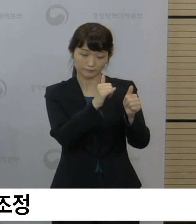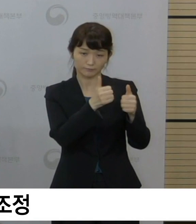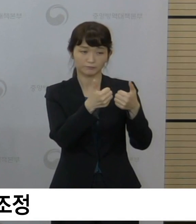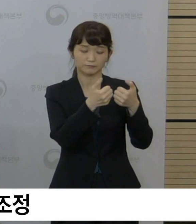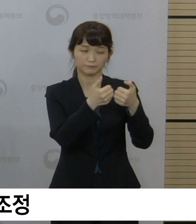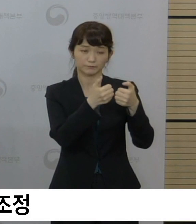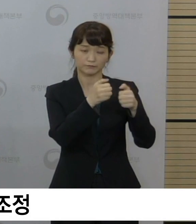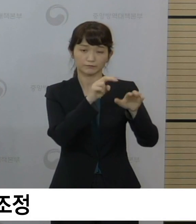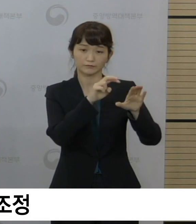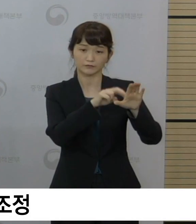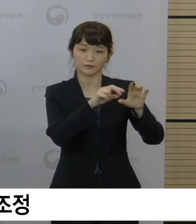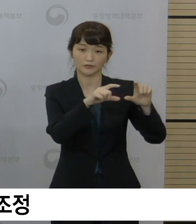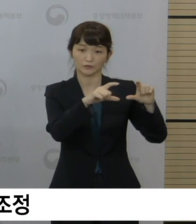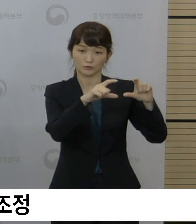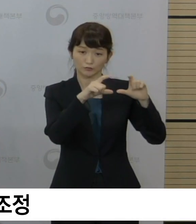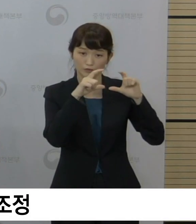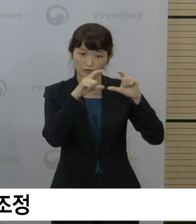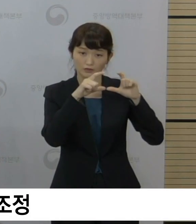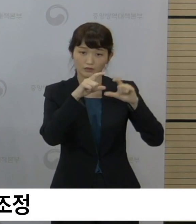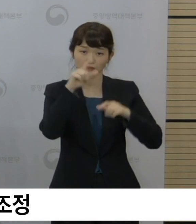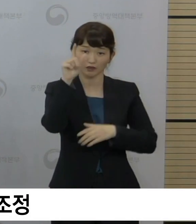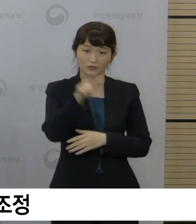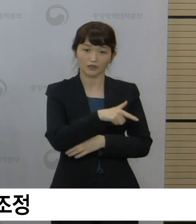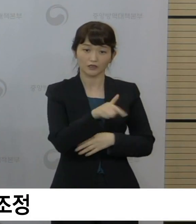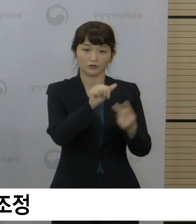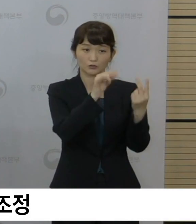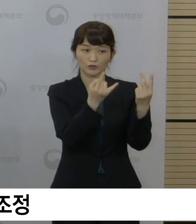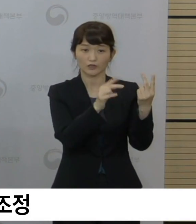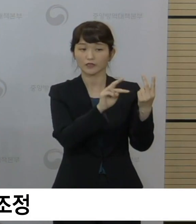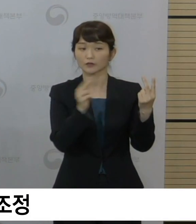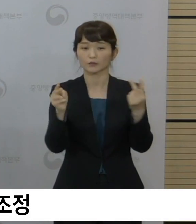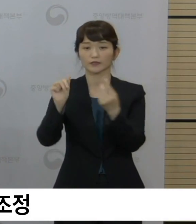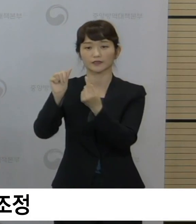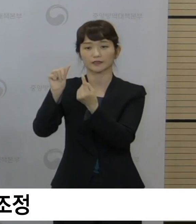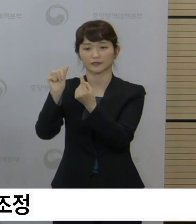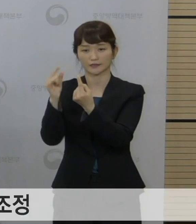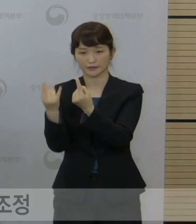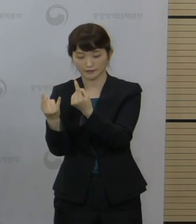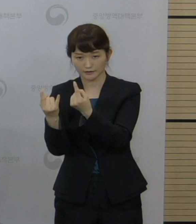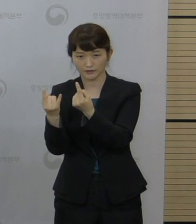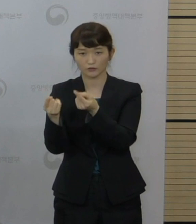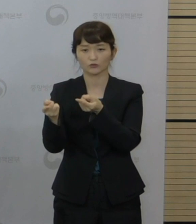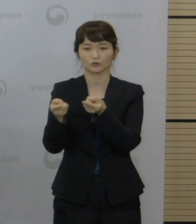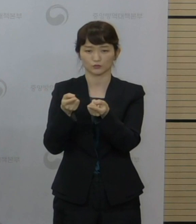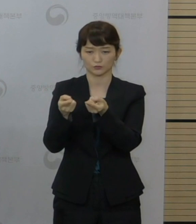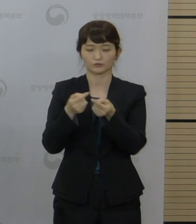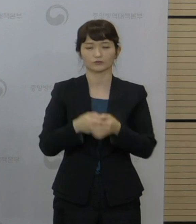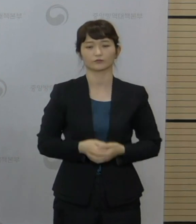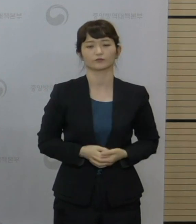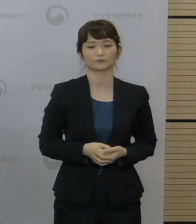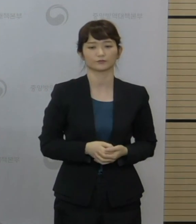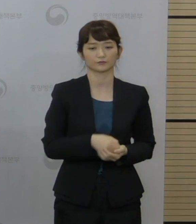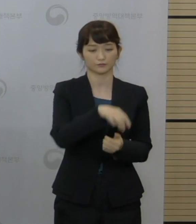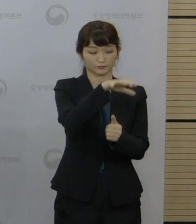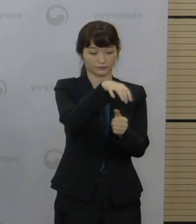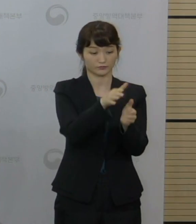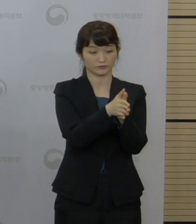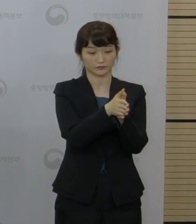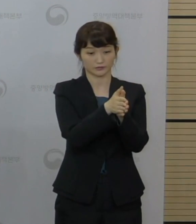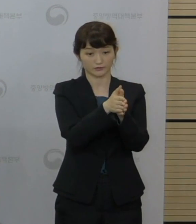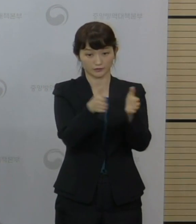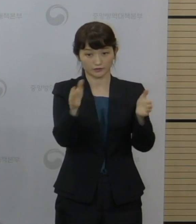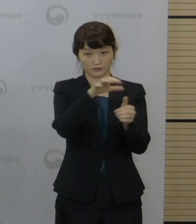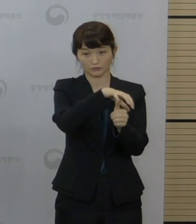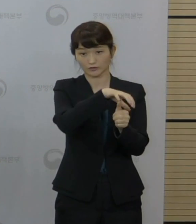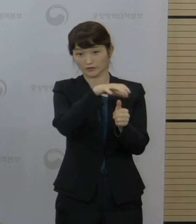전화 상담과 처방 시 1일 2회에서 1회로 수가 인정 횟수를 조정하고 격리 시작부터